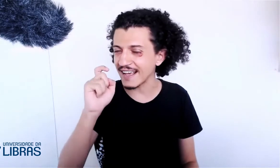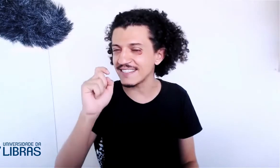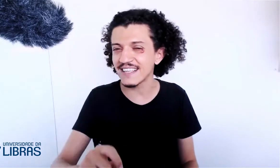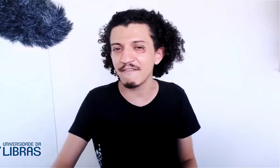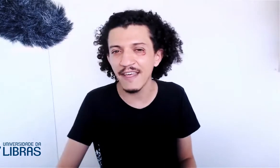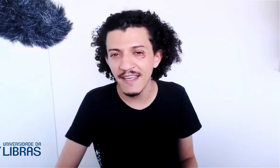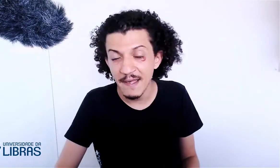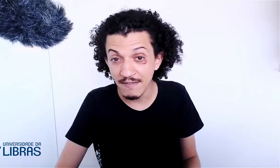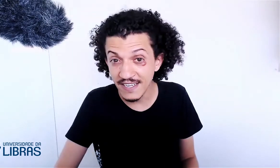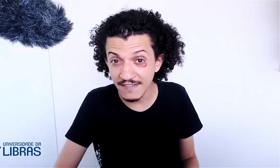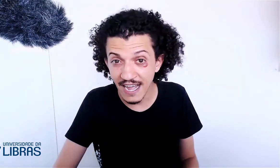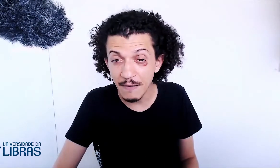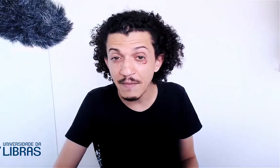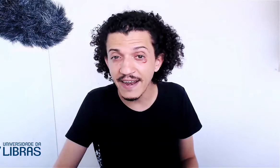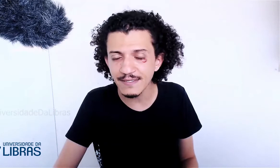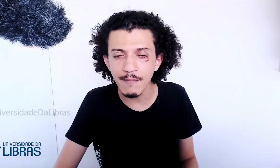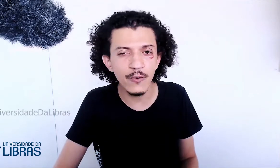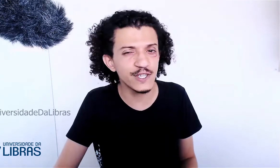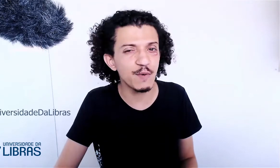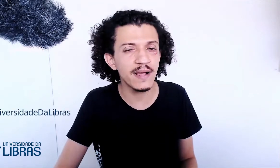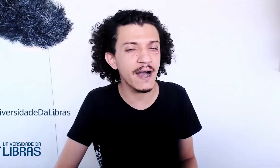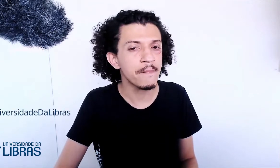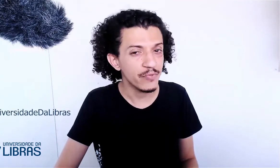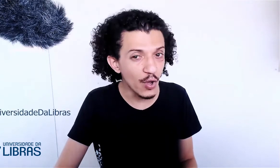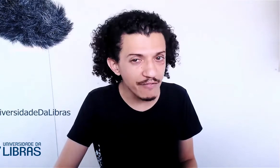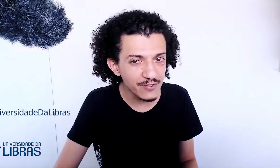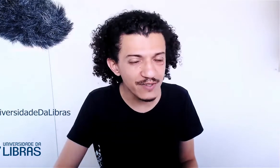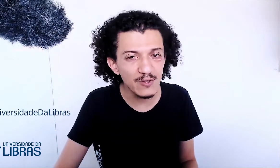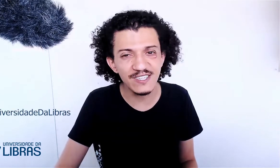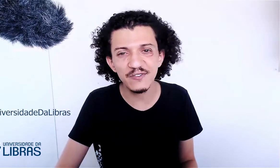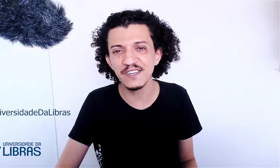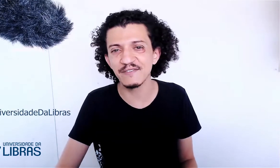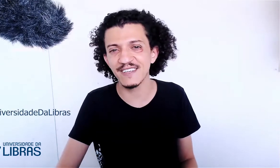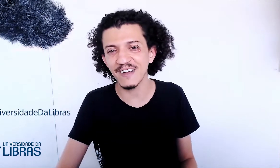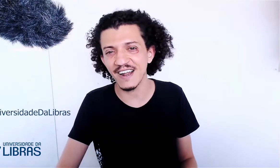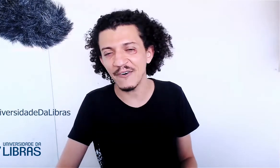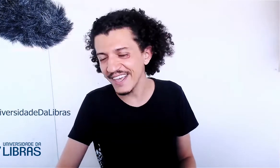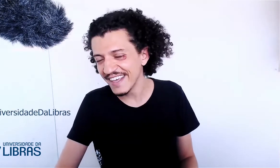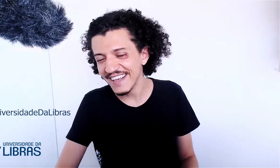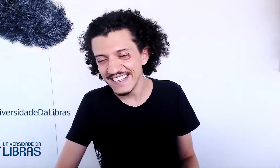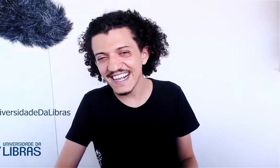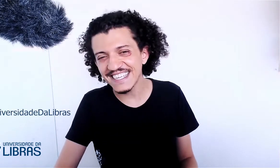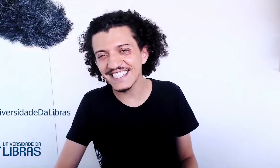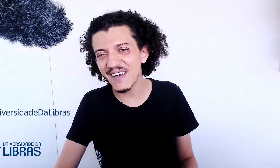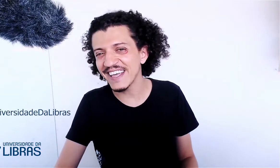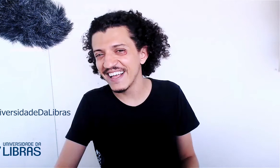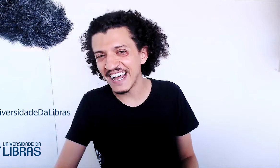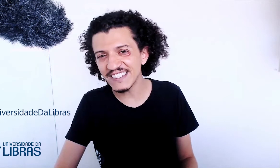se inscrever, para você ser avisado em primeiríssima mão quando a gente publicar novos conteúdos exclusivos aqui no canal. E segue a gente também lá no